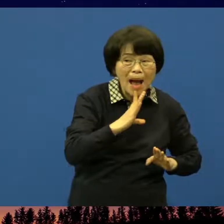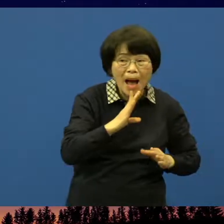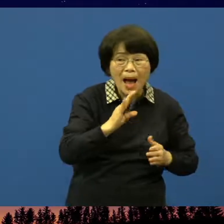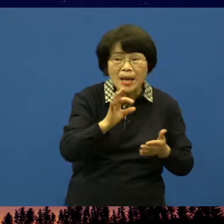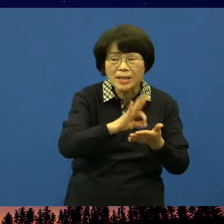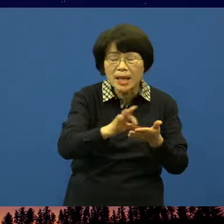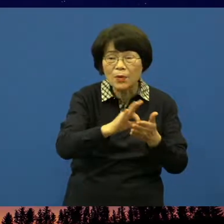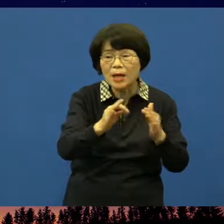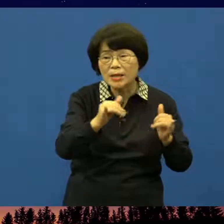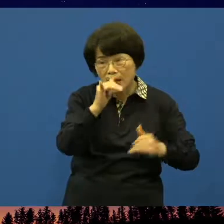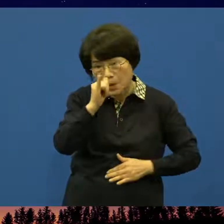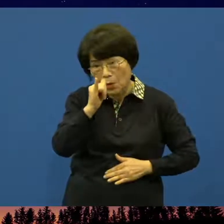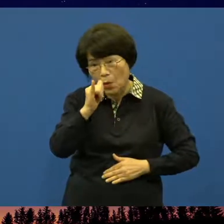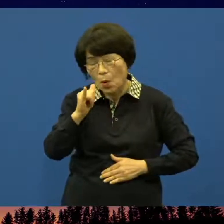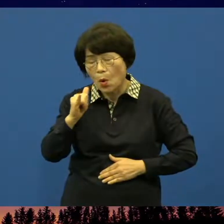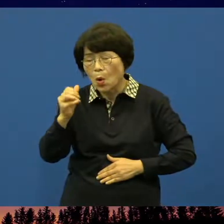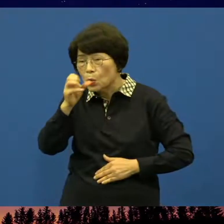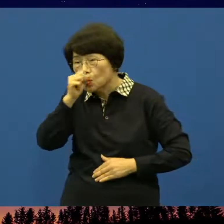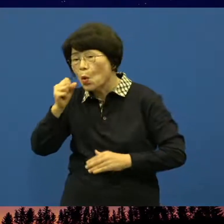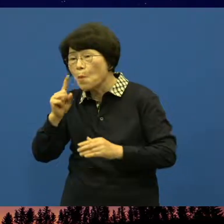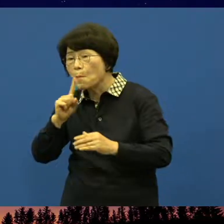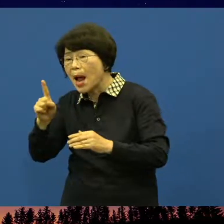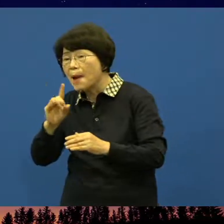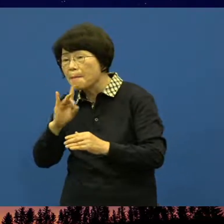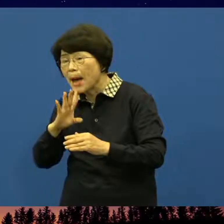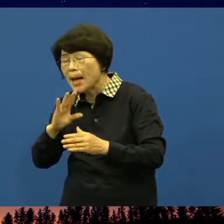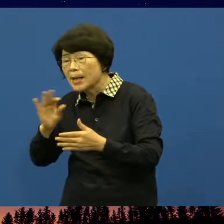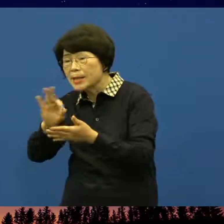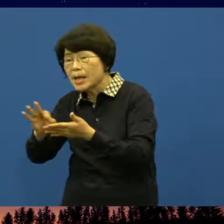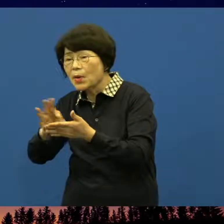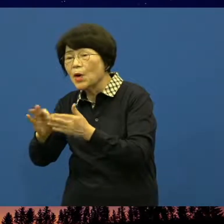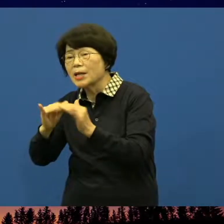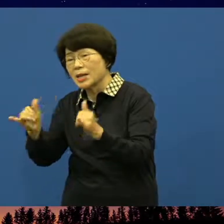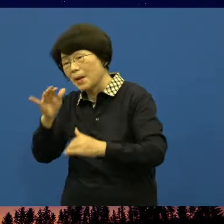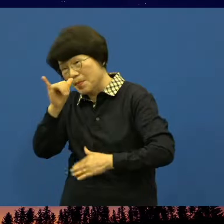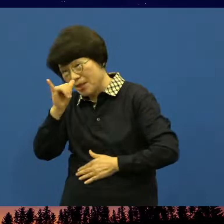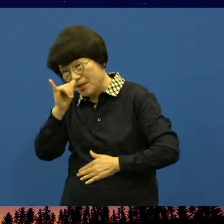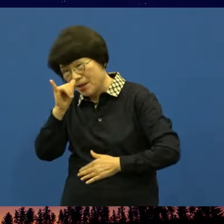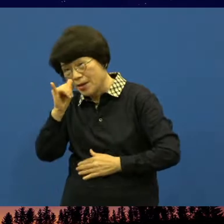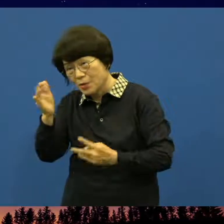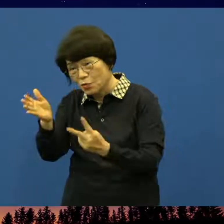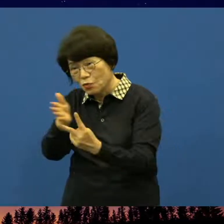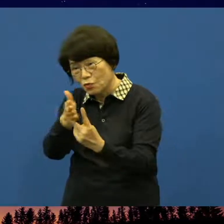걸 보면 되는데 항상 여기 문제가 있을 것 같은데 이런 사람들이 있어요.